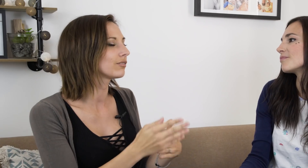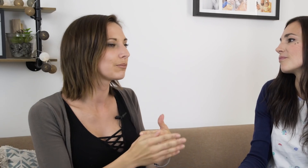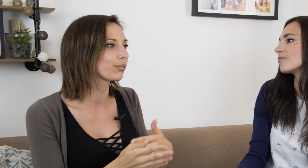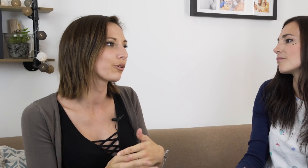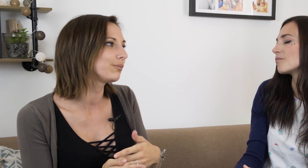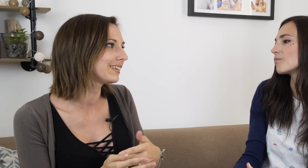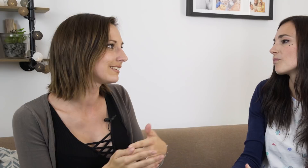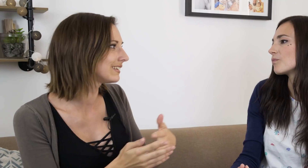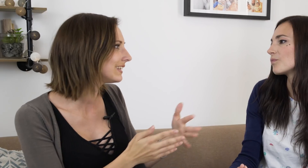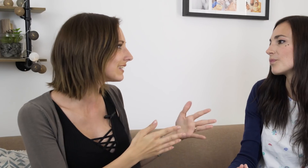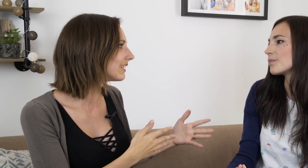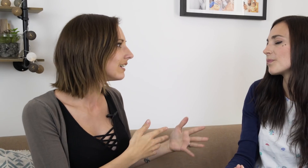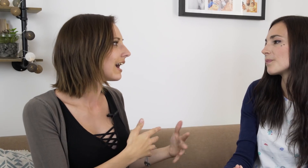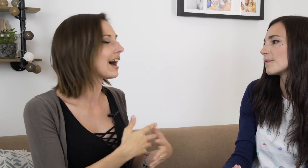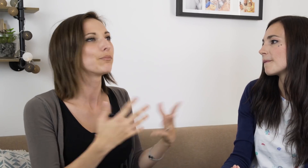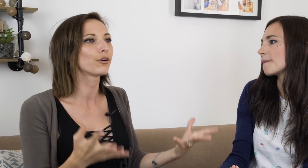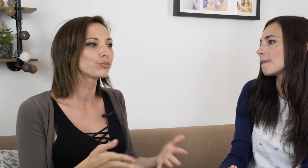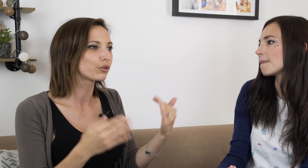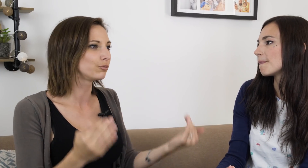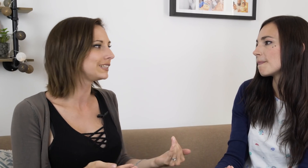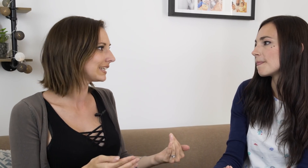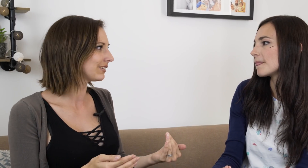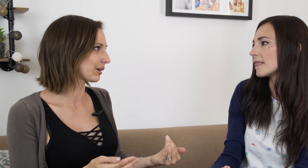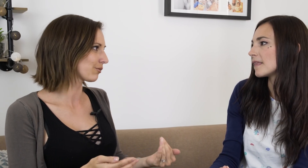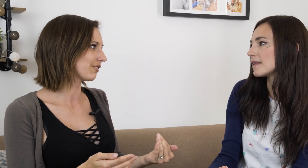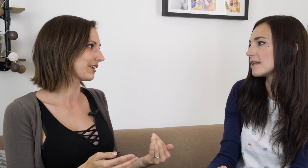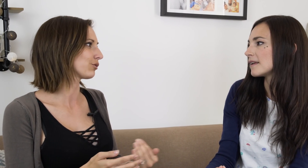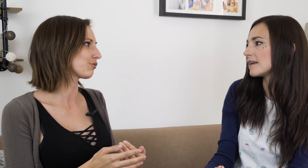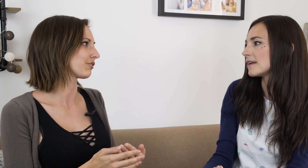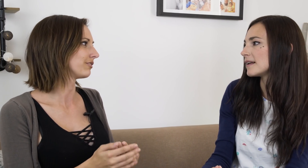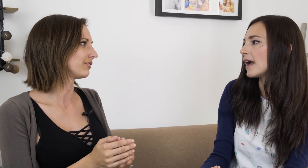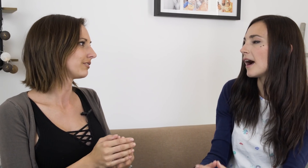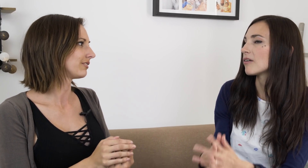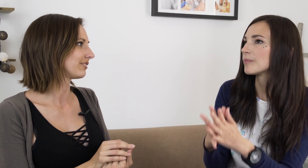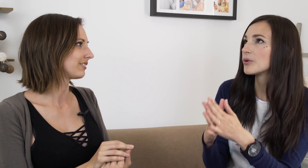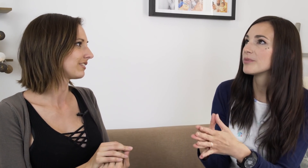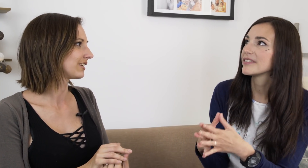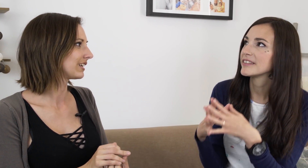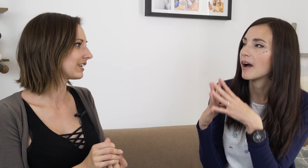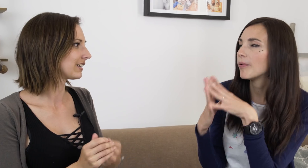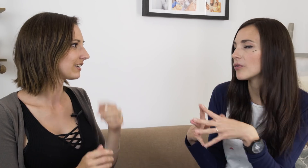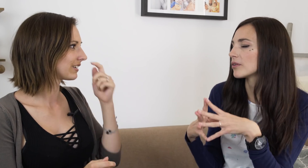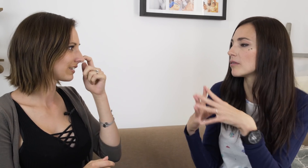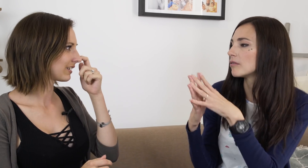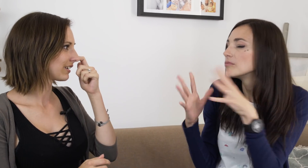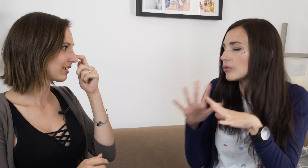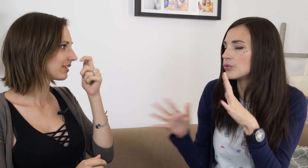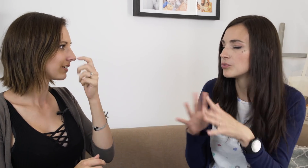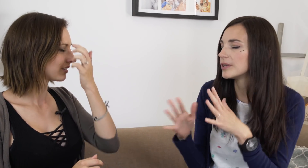les premiers signes à apprendre pour communiquer vraiment avec son enfant? Alors les premiers signes à apprendre au tout